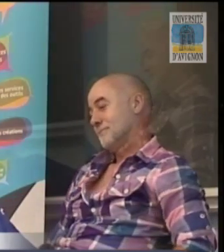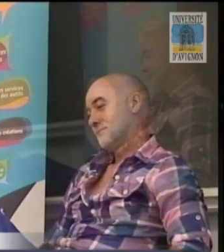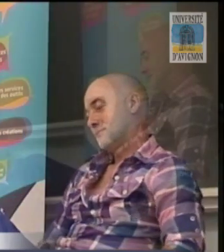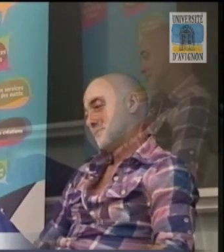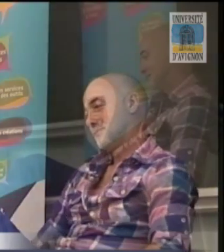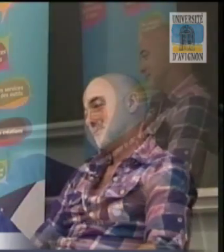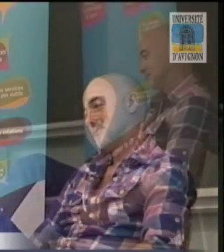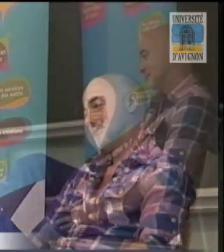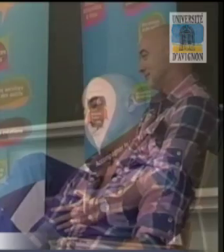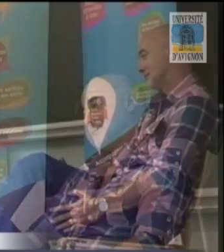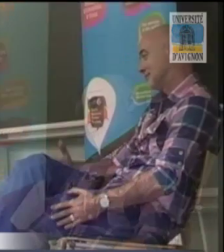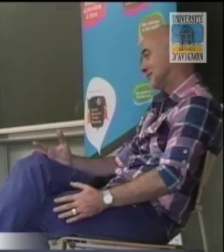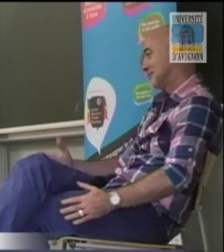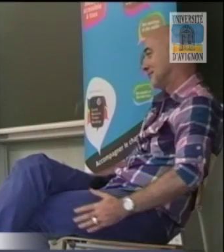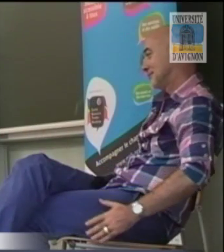Et